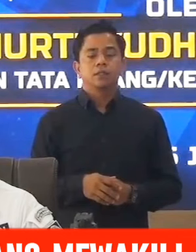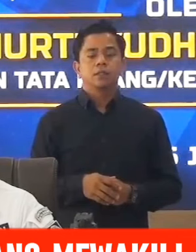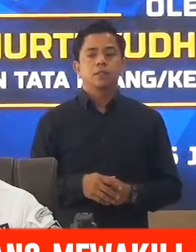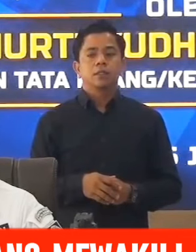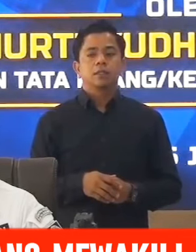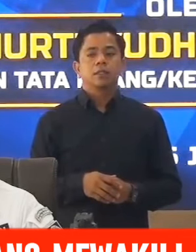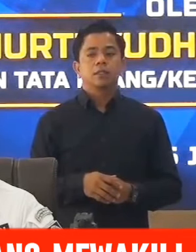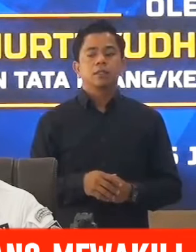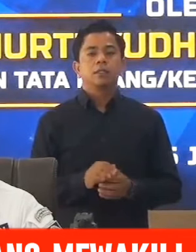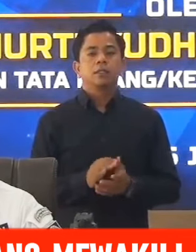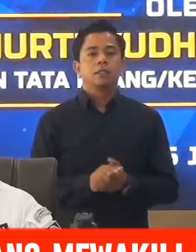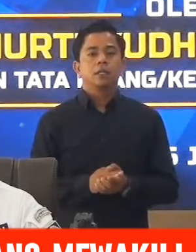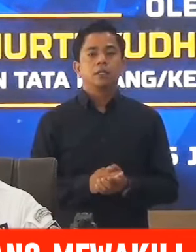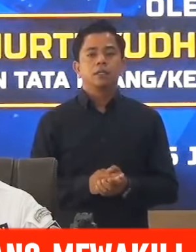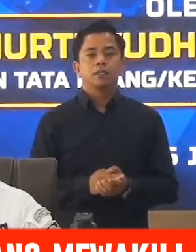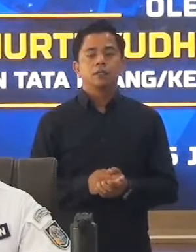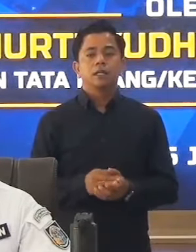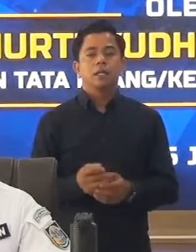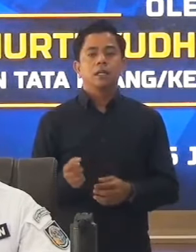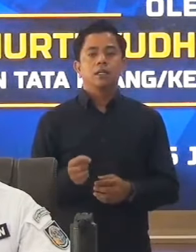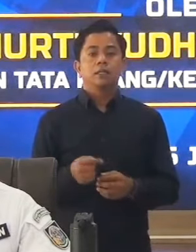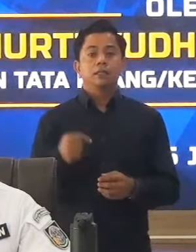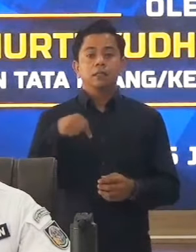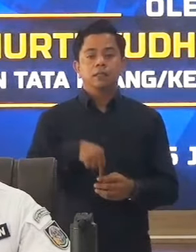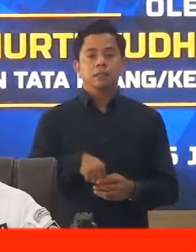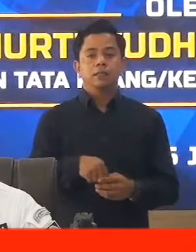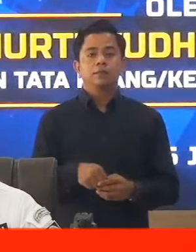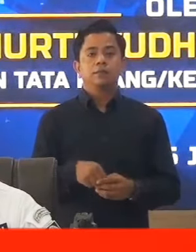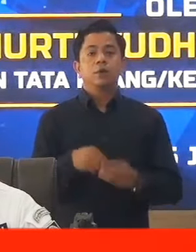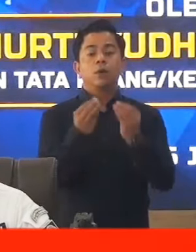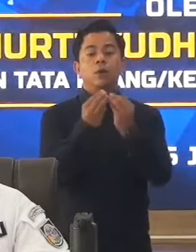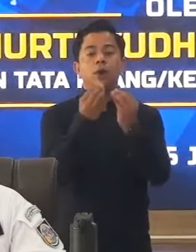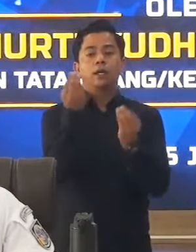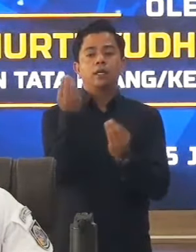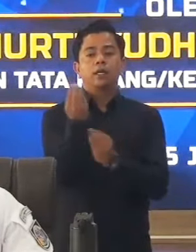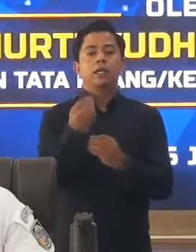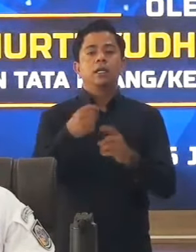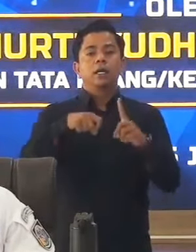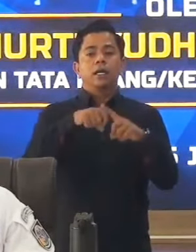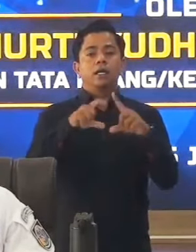dan hadir pula di sini yang mewakili Kajati,